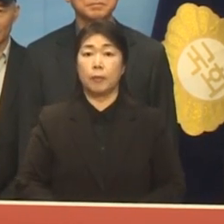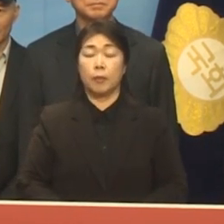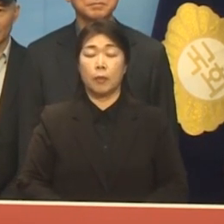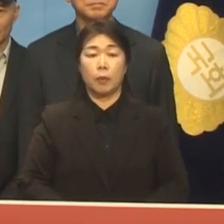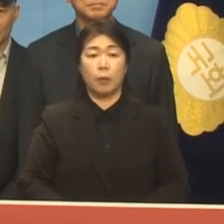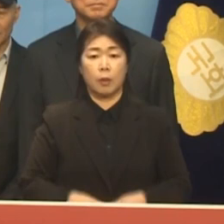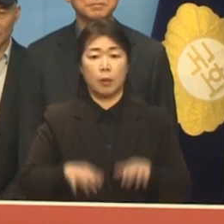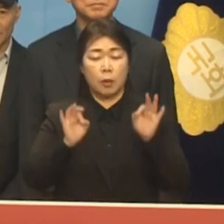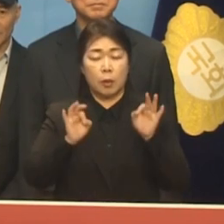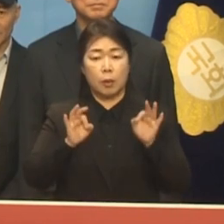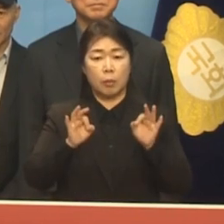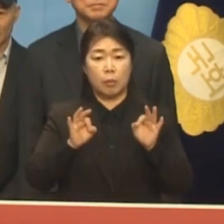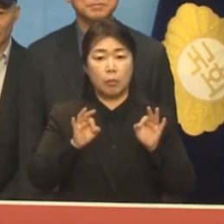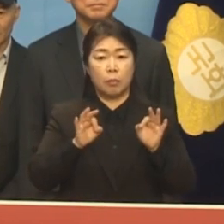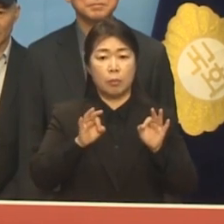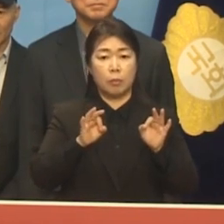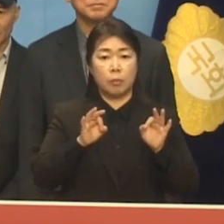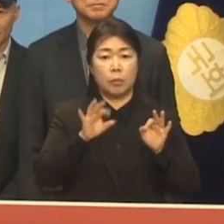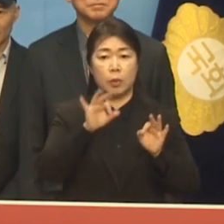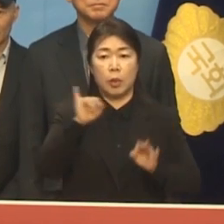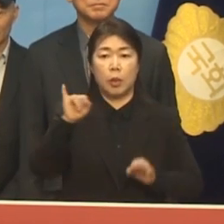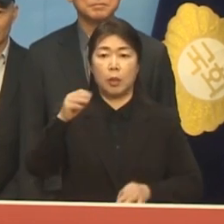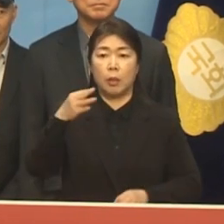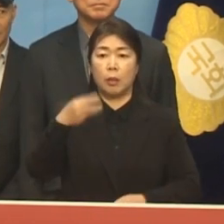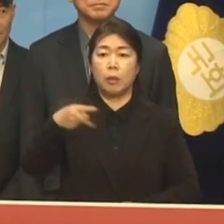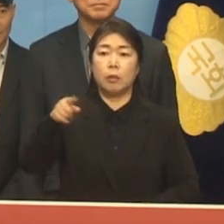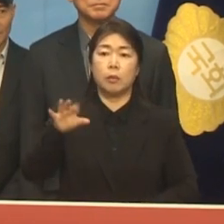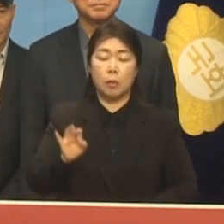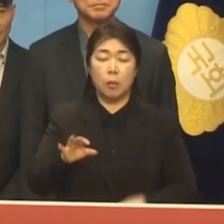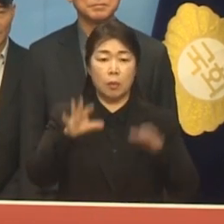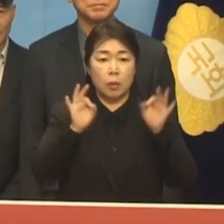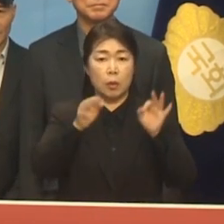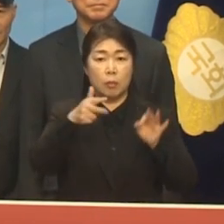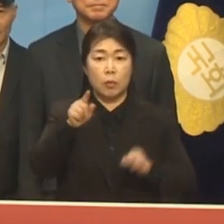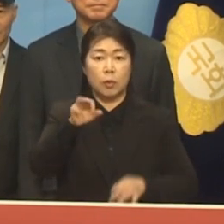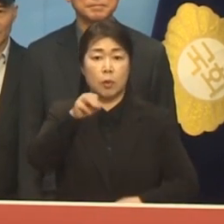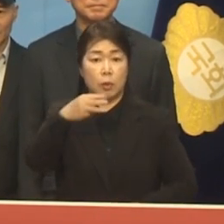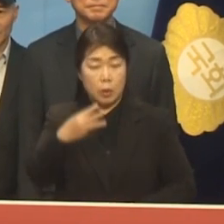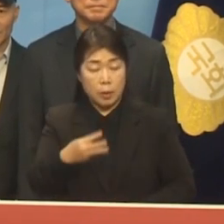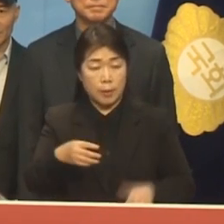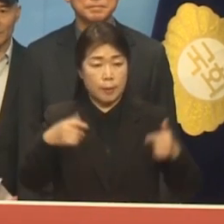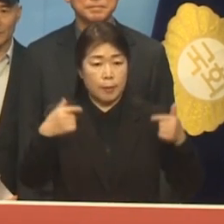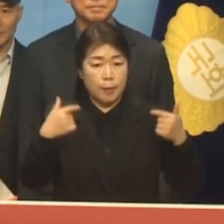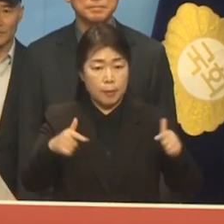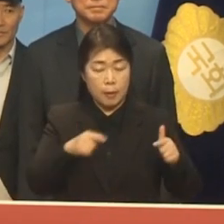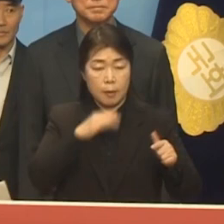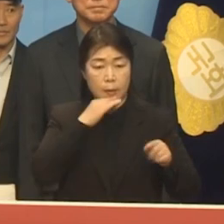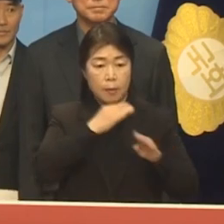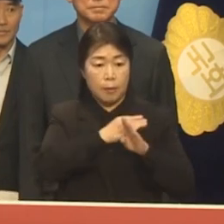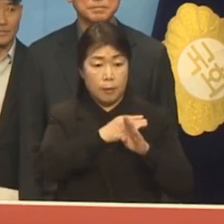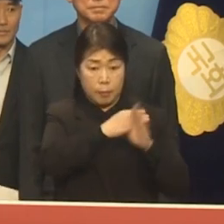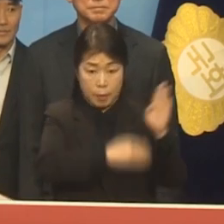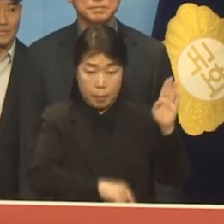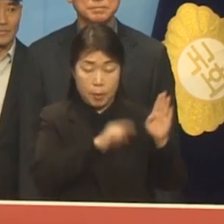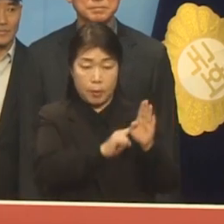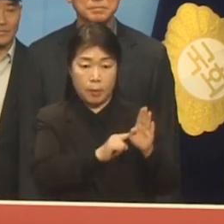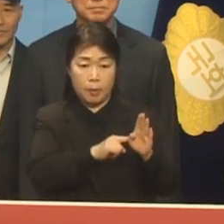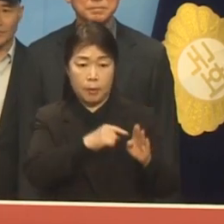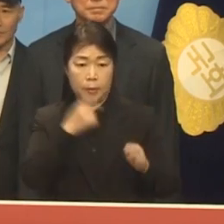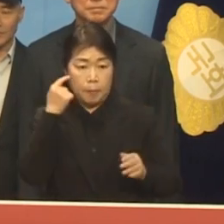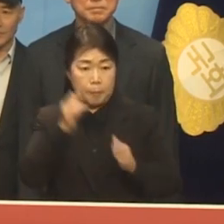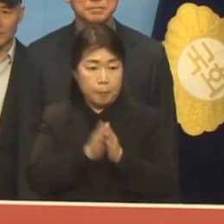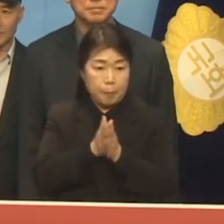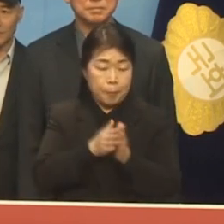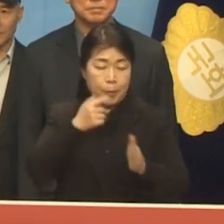김정일, 김일성이 항상 적하 통일을 위해서 무력